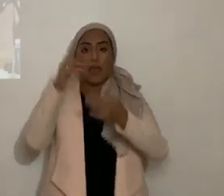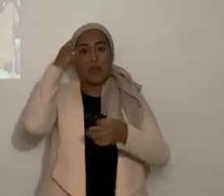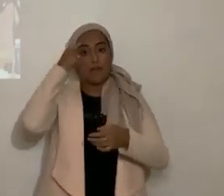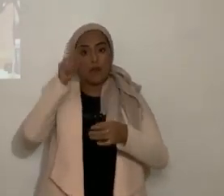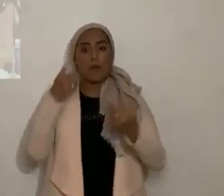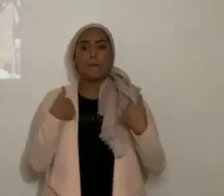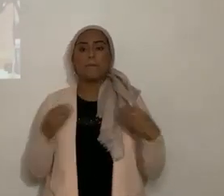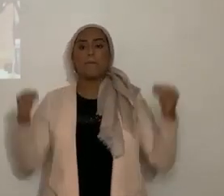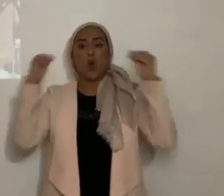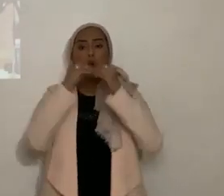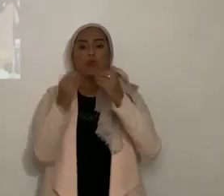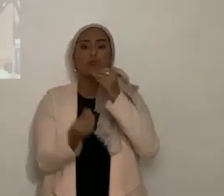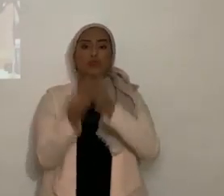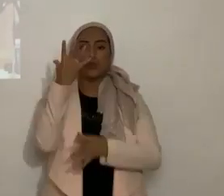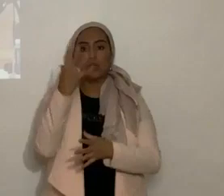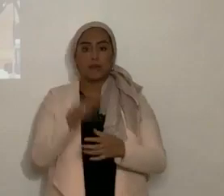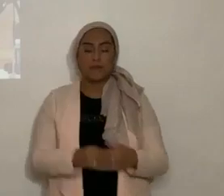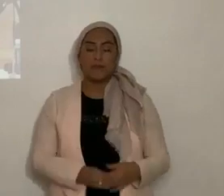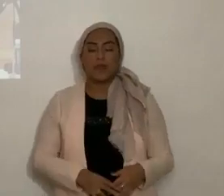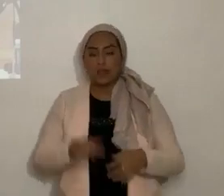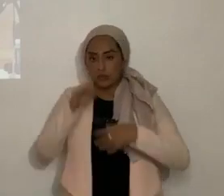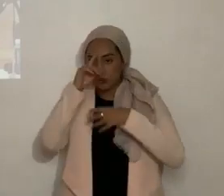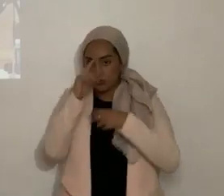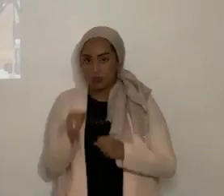para que des más fruto.